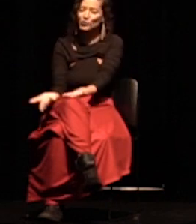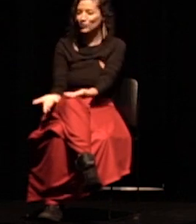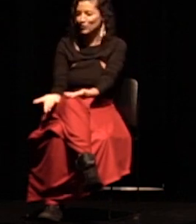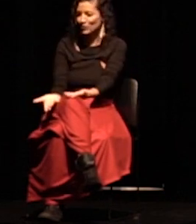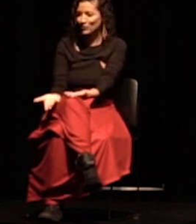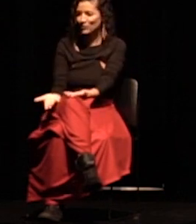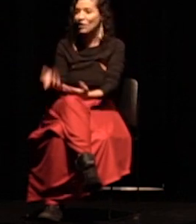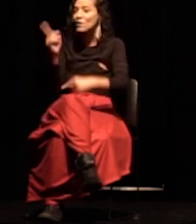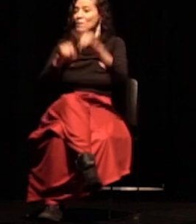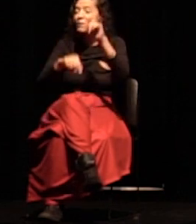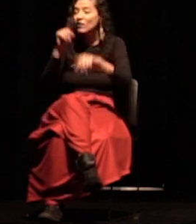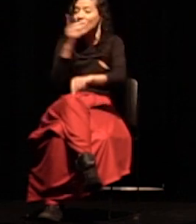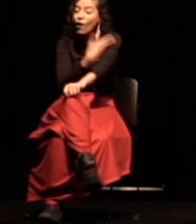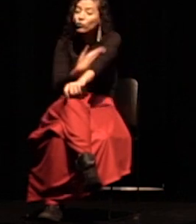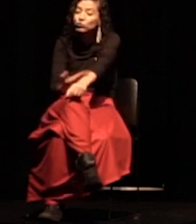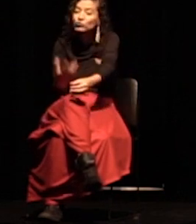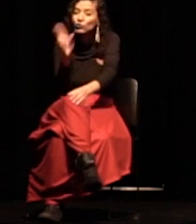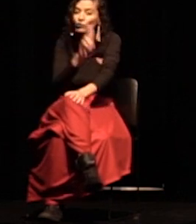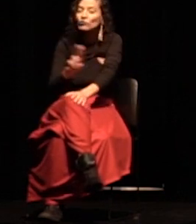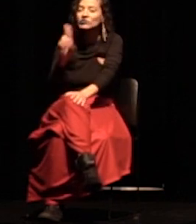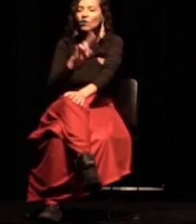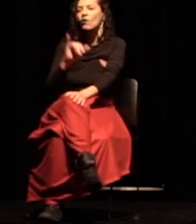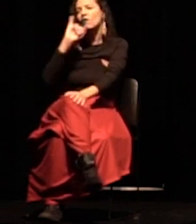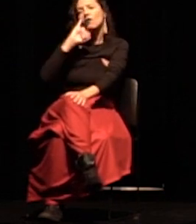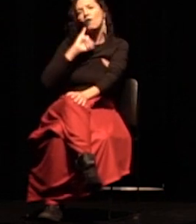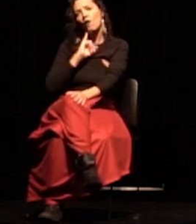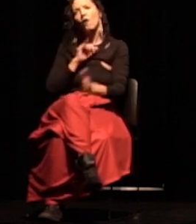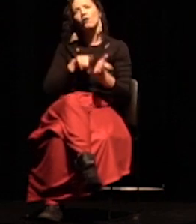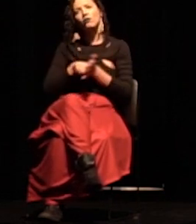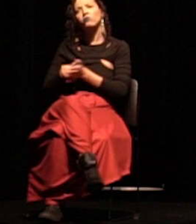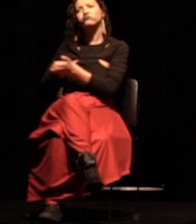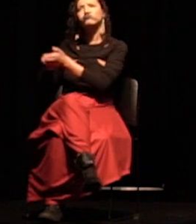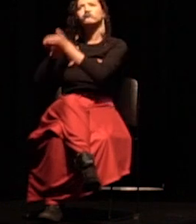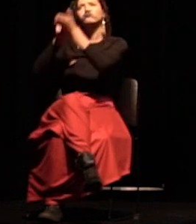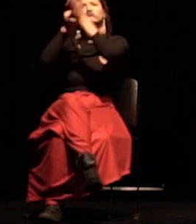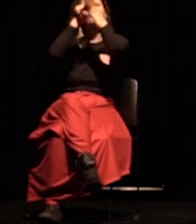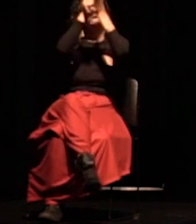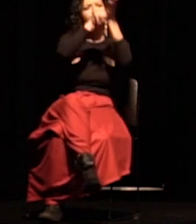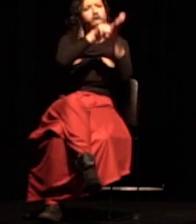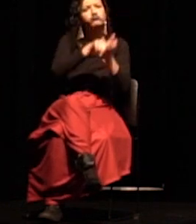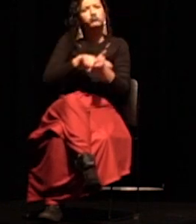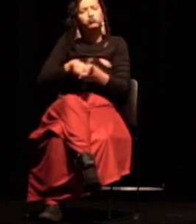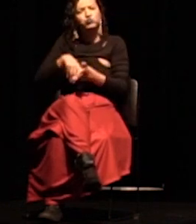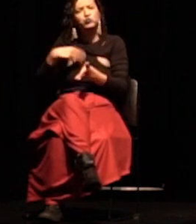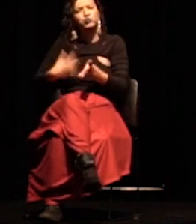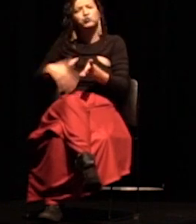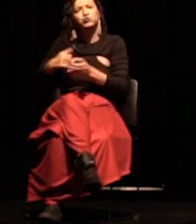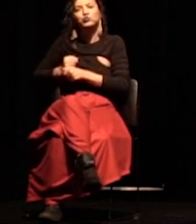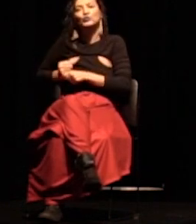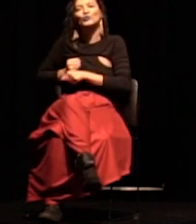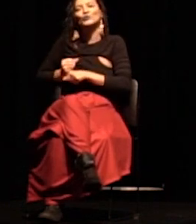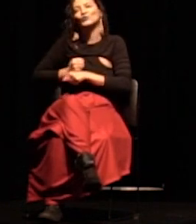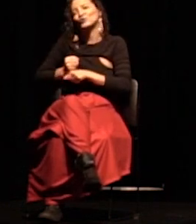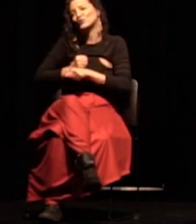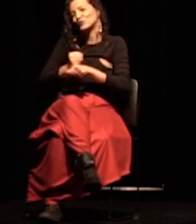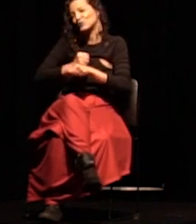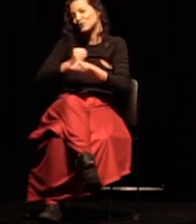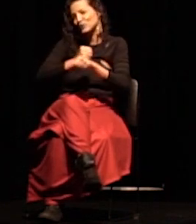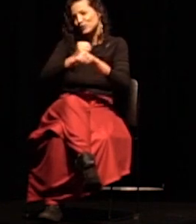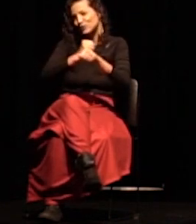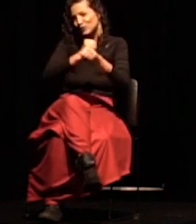dos materiais, que certamente você fez, aí, olha, fez uma pesquisa exaustiva, que durou alguns anos,